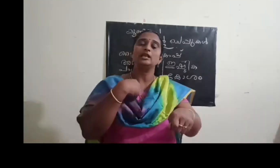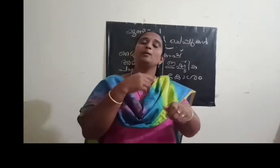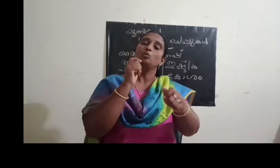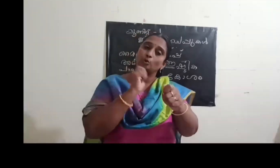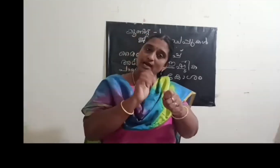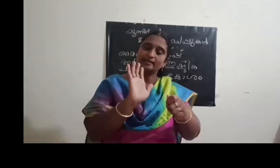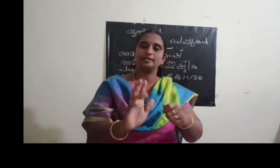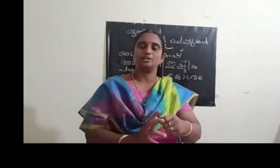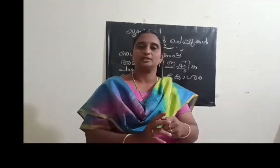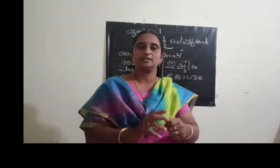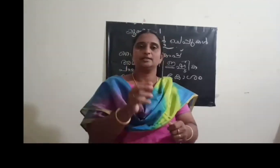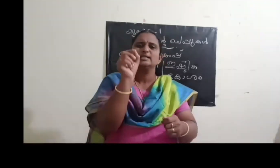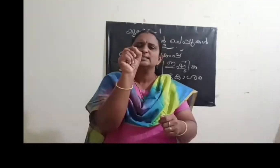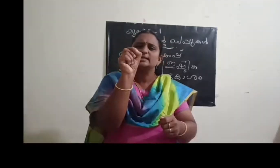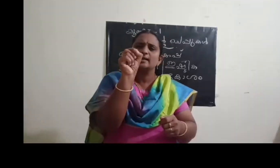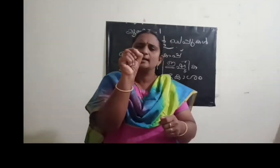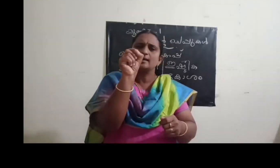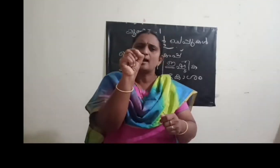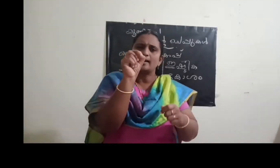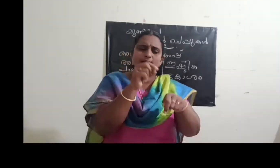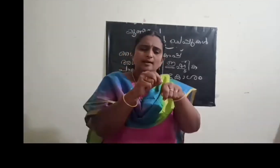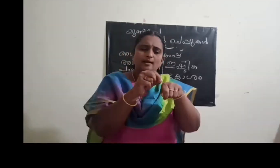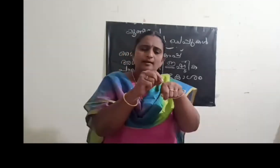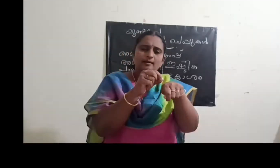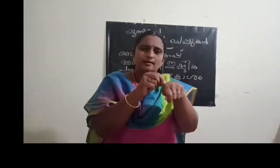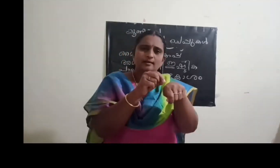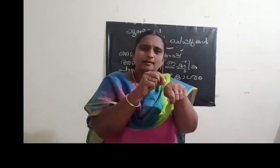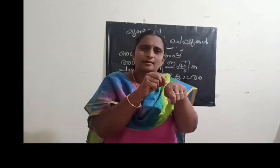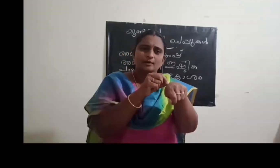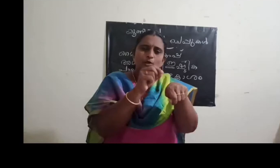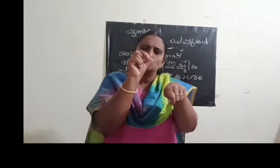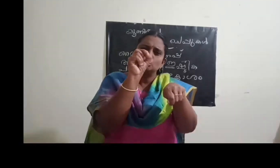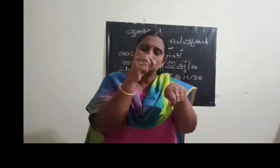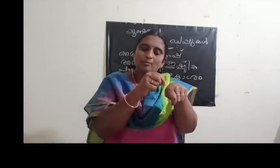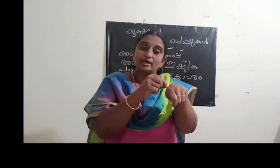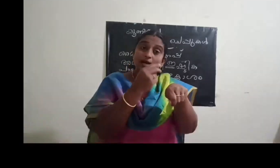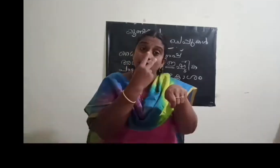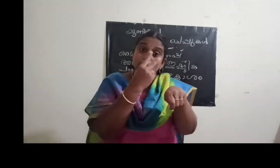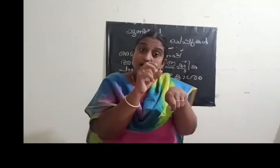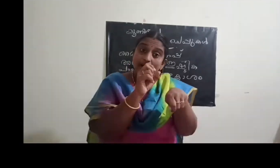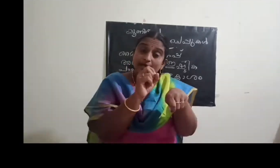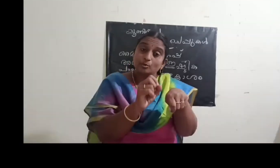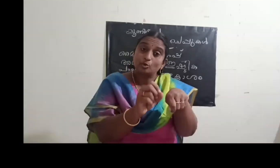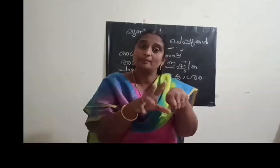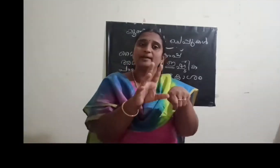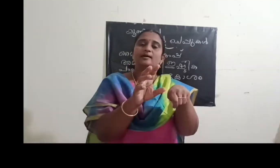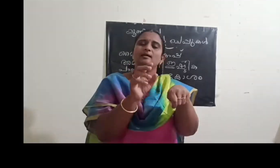ശരീരമെല്ലാം ഉണ്ടാക്കിയിരിക്കുന്നത് ചെറിയ ഘടകങ്ങളാണ്. കുഞ്ഞു കുഞ്ഞു, നമ്മുടെ കണ്ണുകൊണ്ട് കാണാൻ പോലും പറ്റാത്ത